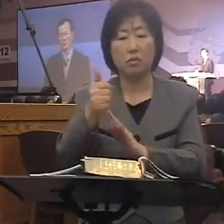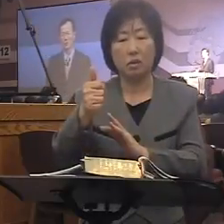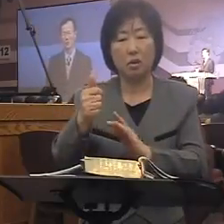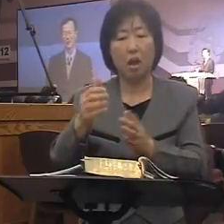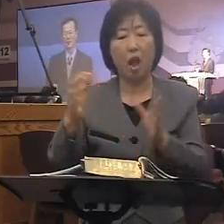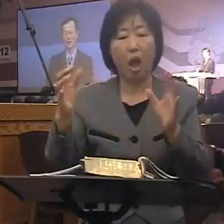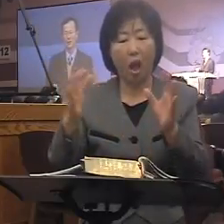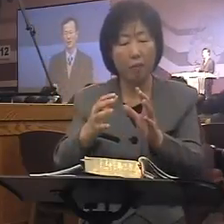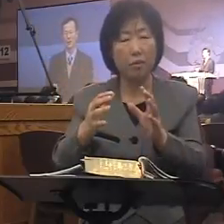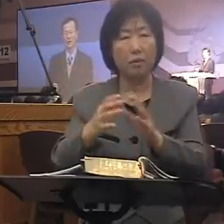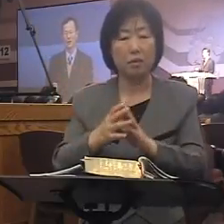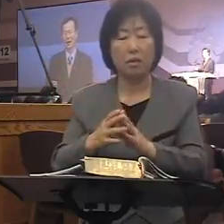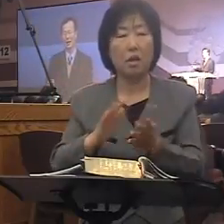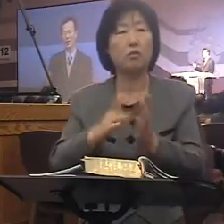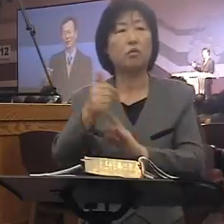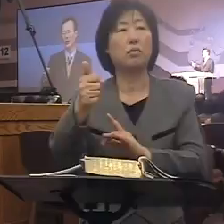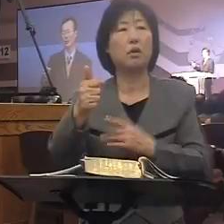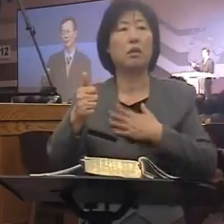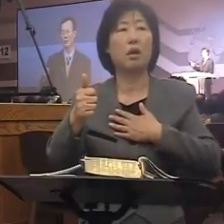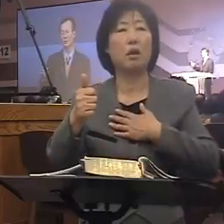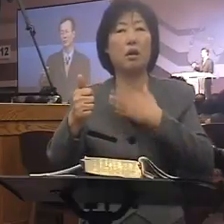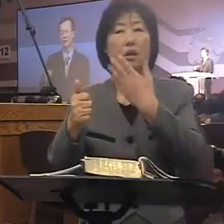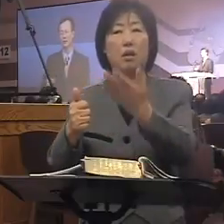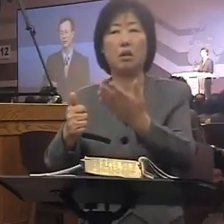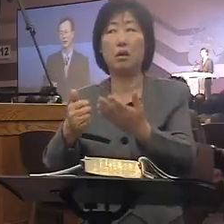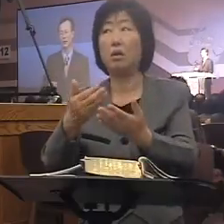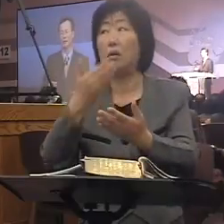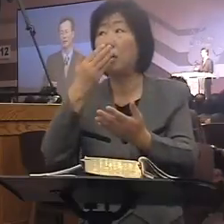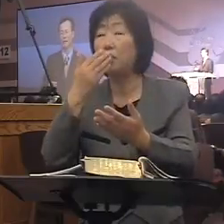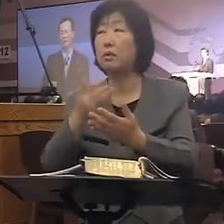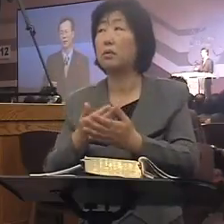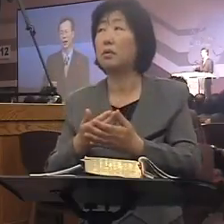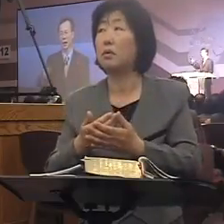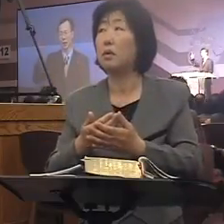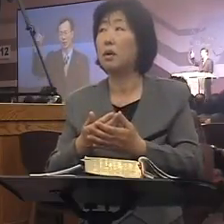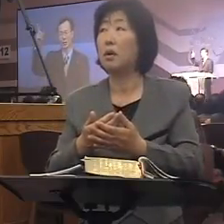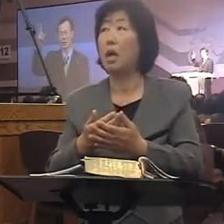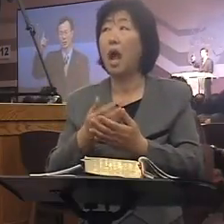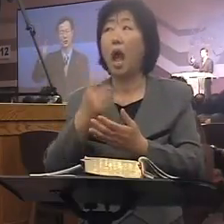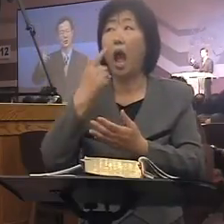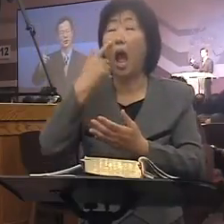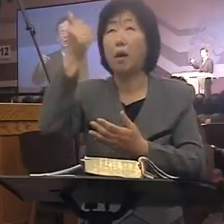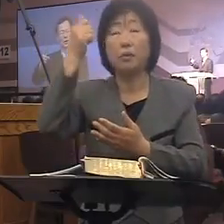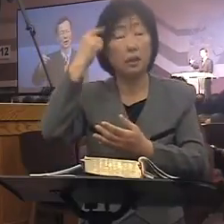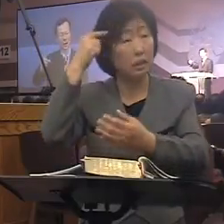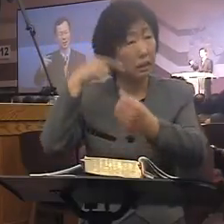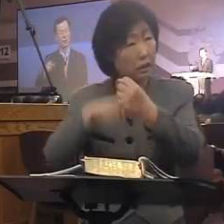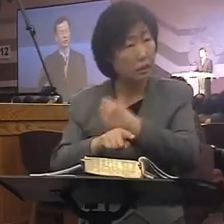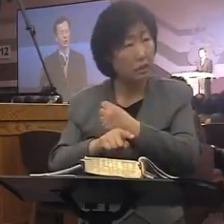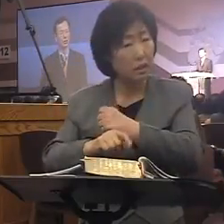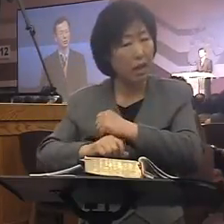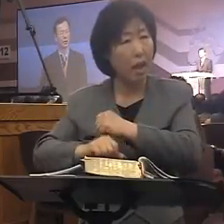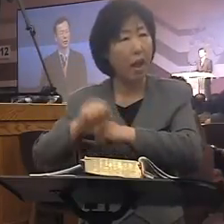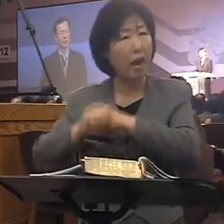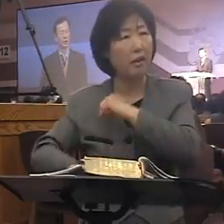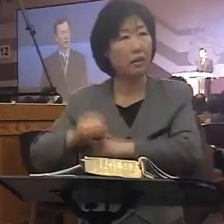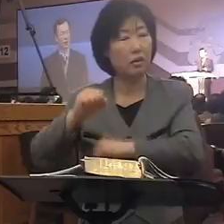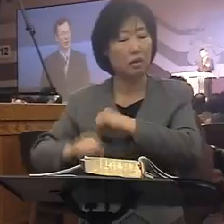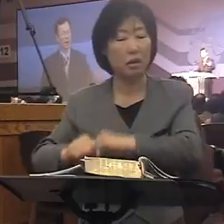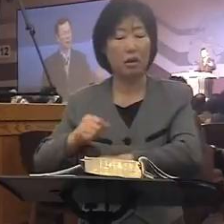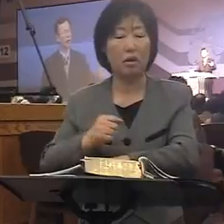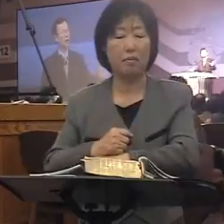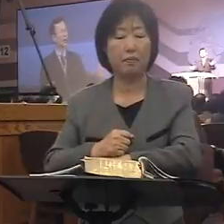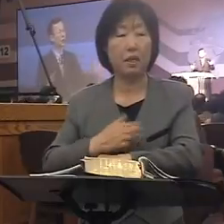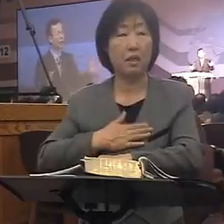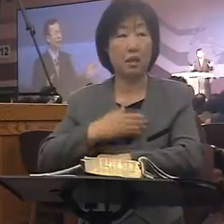뭐라 그러시죠? 나에게는 너희들이 모르는 음식은 아버지의 뜻을 행하는 것이다.